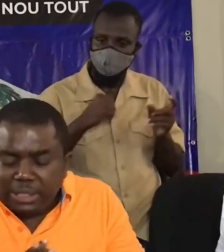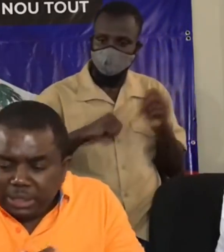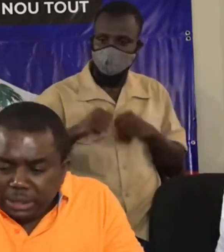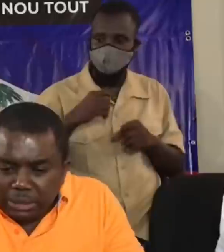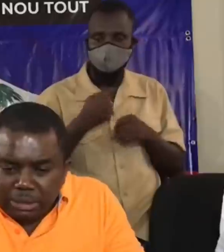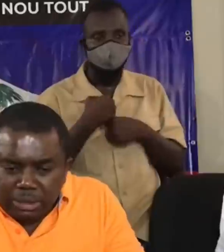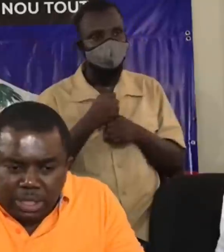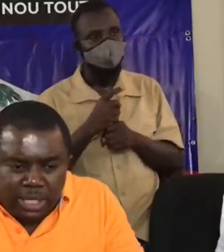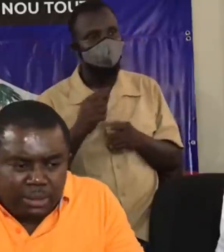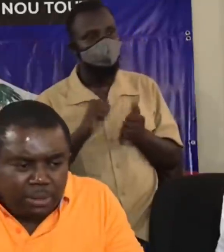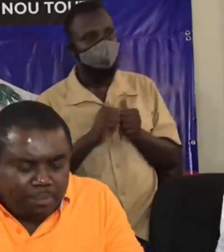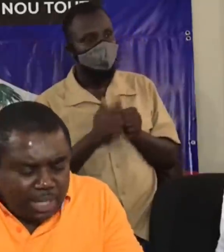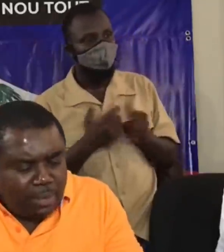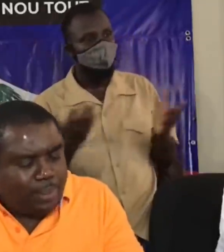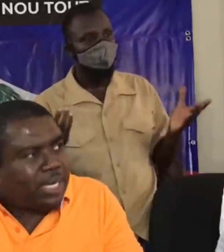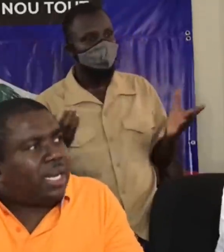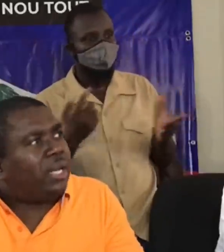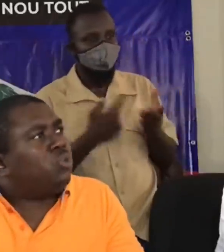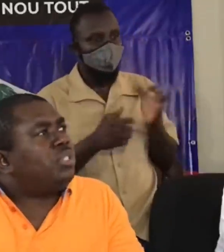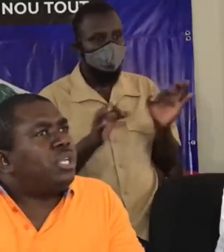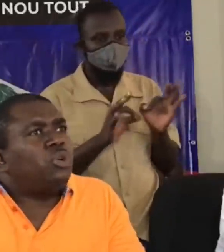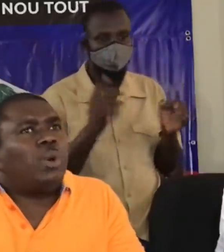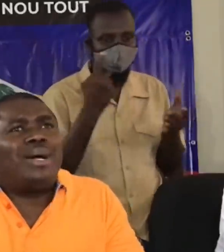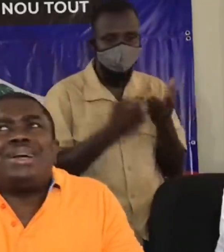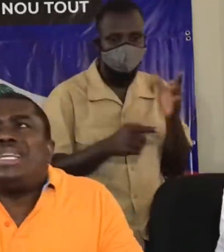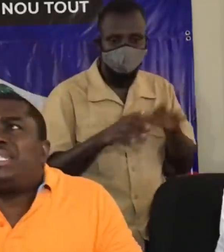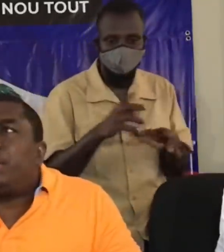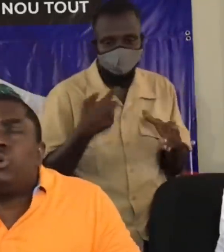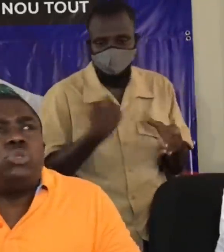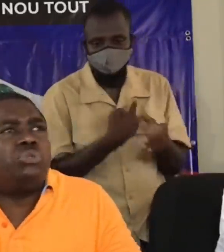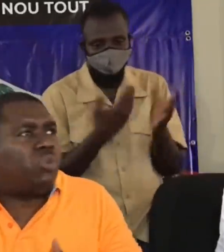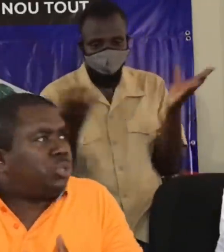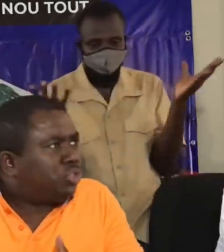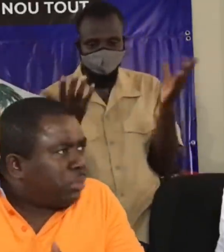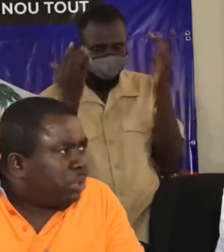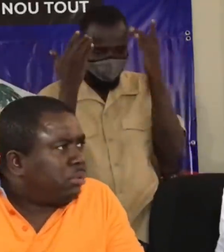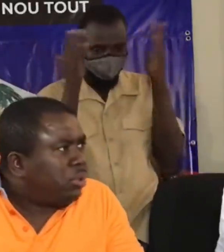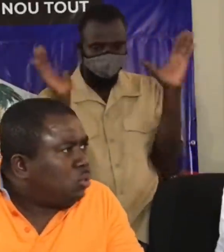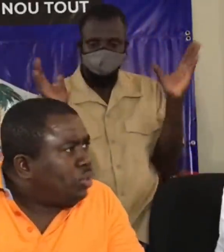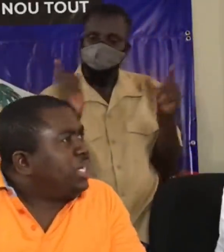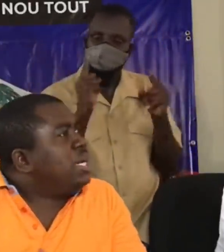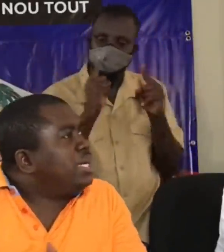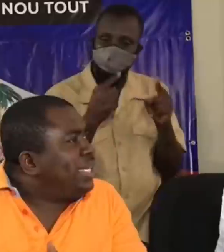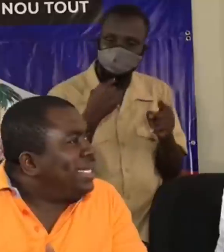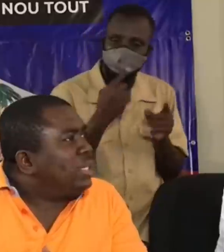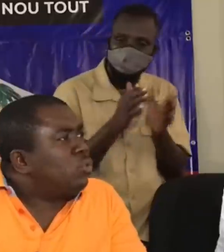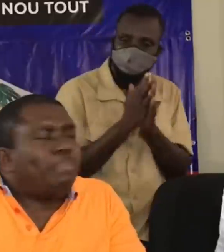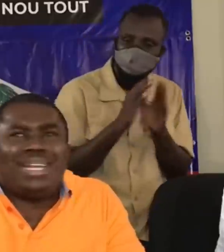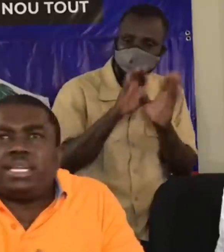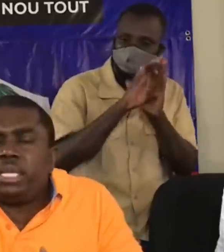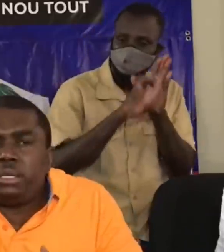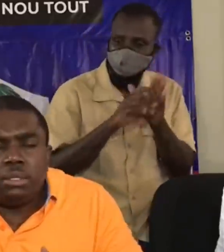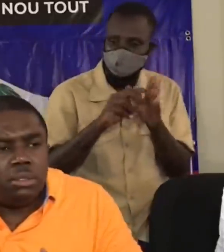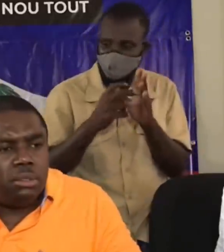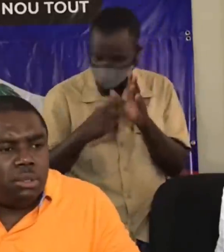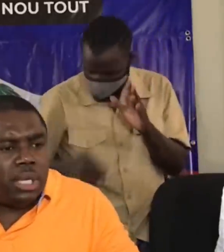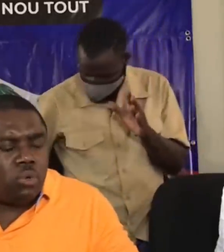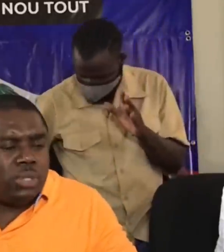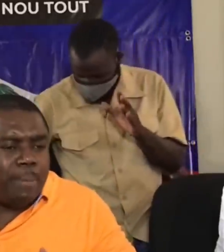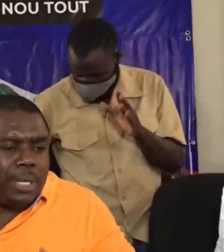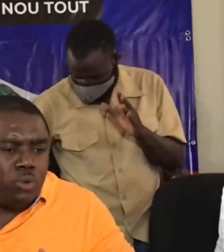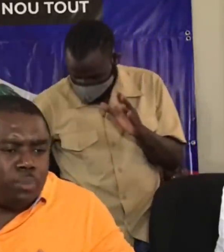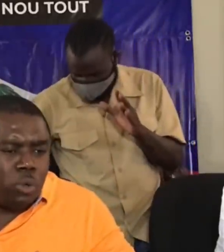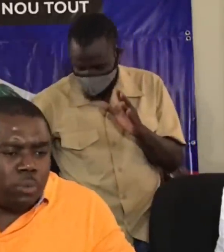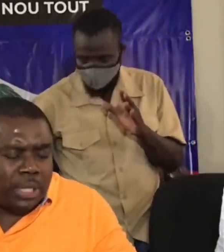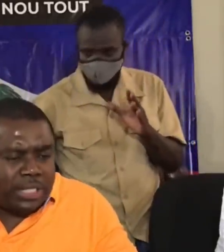fait, et pendant la parole là, le dossier est en état de recevoir jugement. Le dossier en état d'être plaidé à la